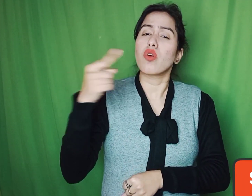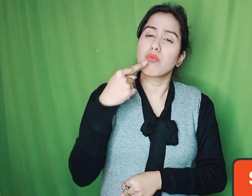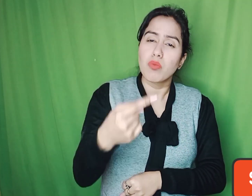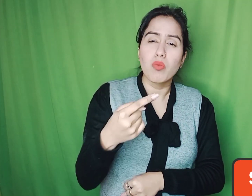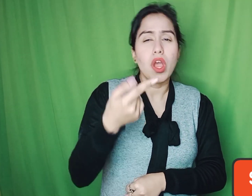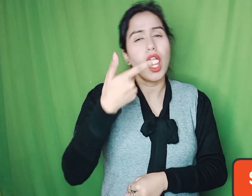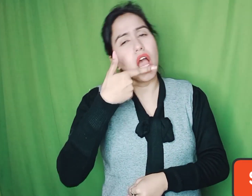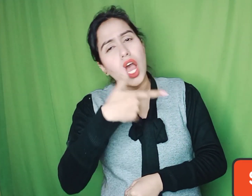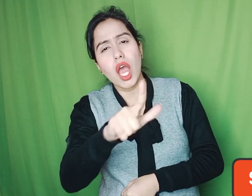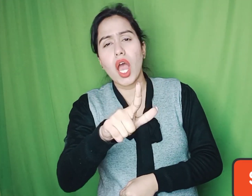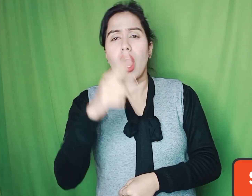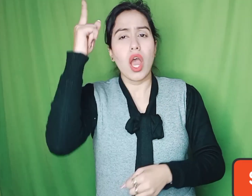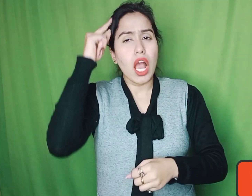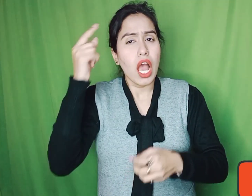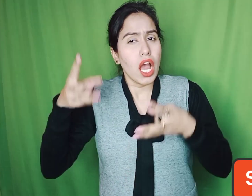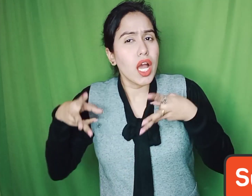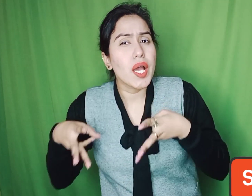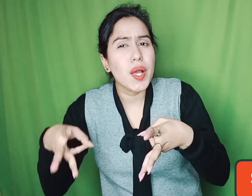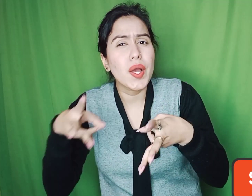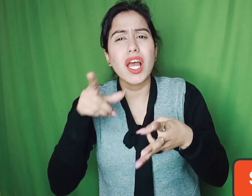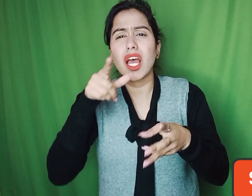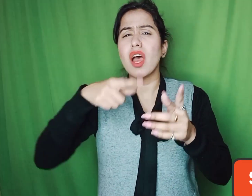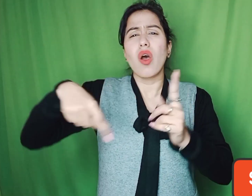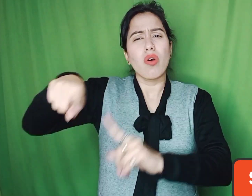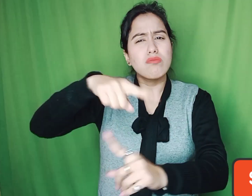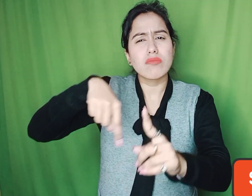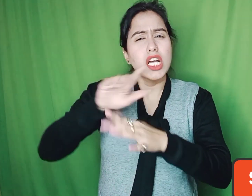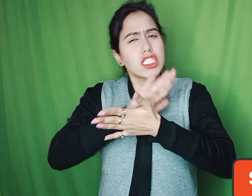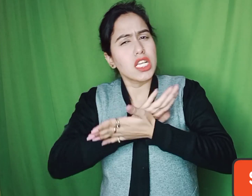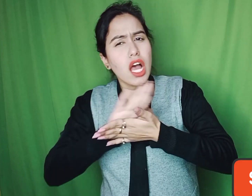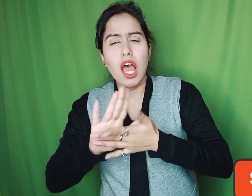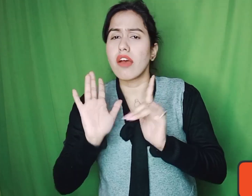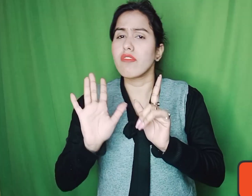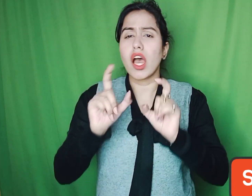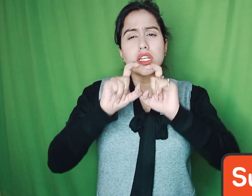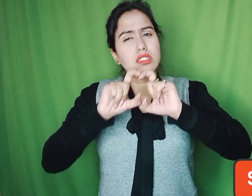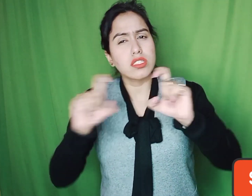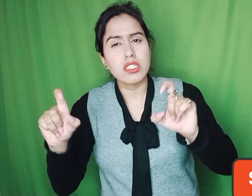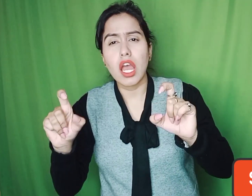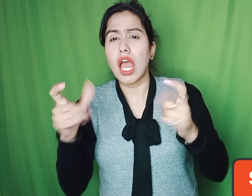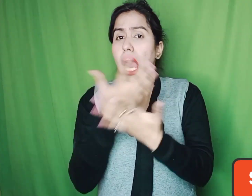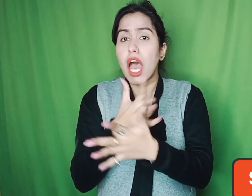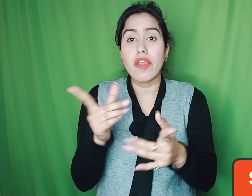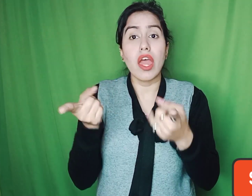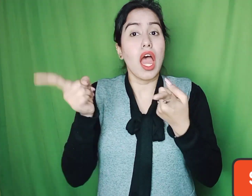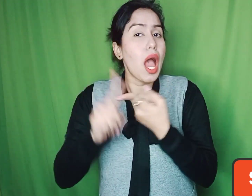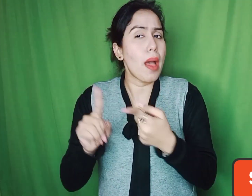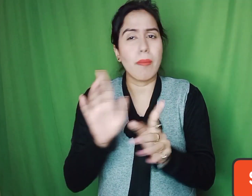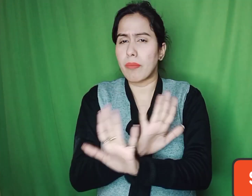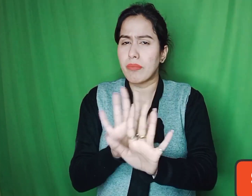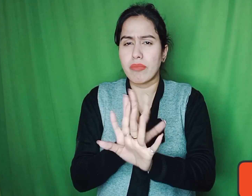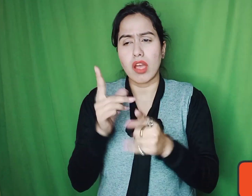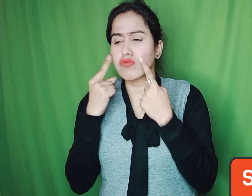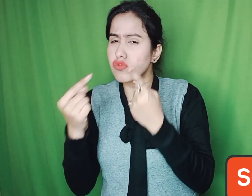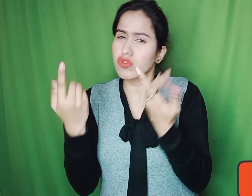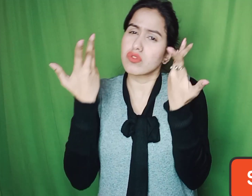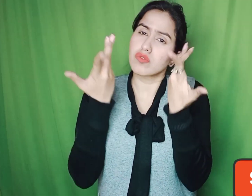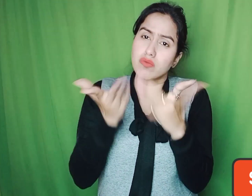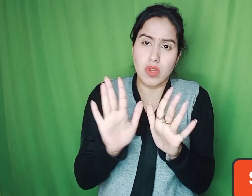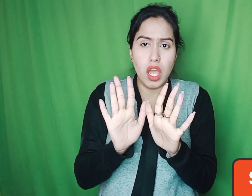सेफ रहेगा क्योंकि कोई भी बीच में समस्या नहीं होगी। पंजाब सरकार के हरी झंडी दिखाने के बाद पीएम मोदी का